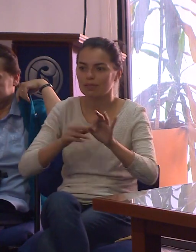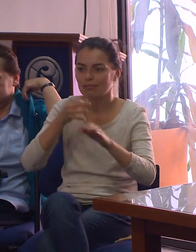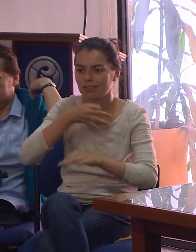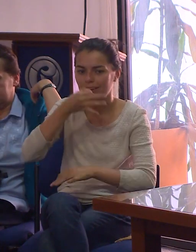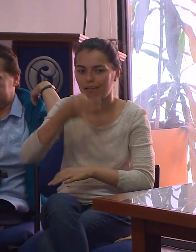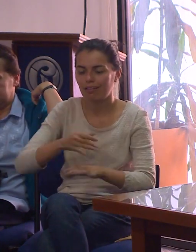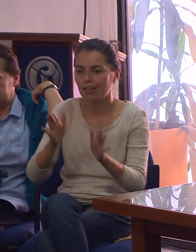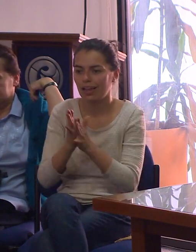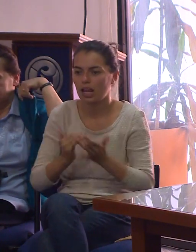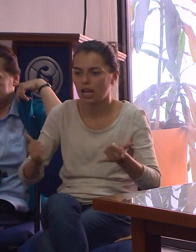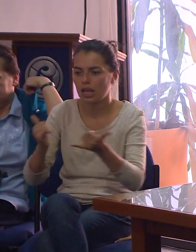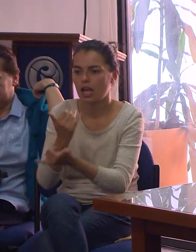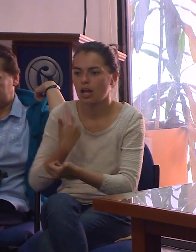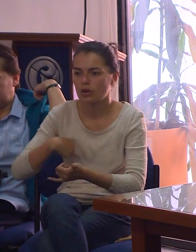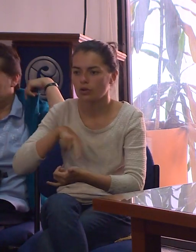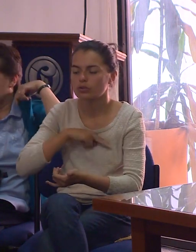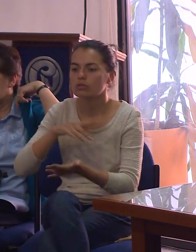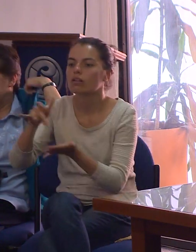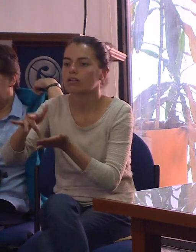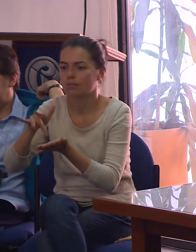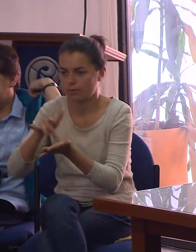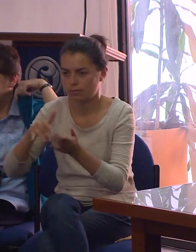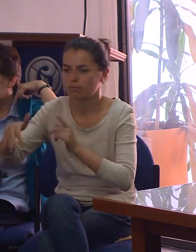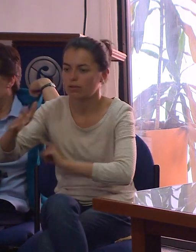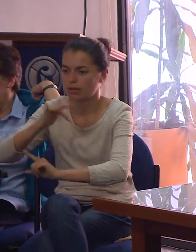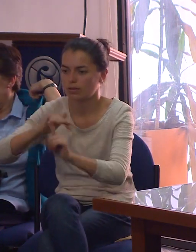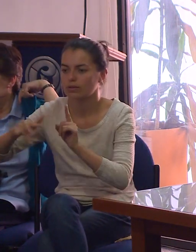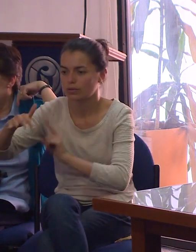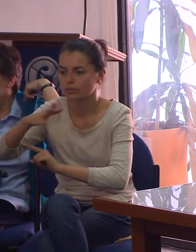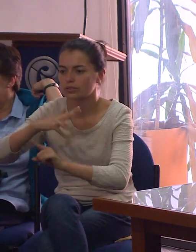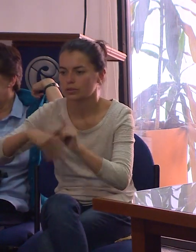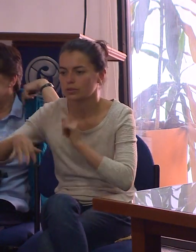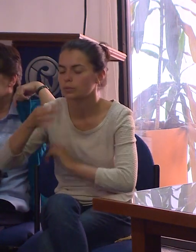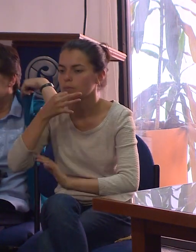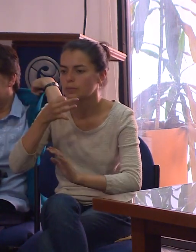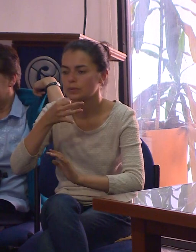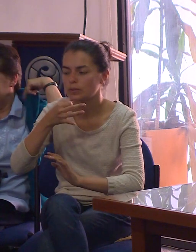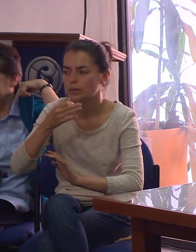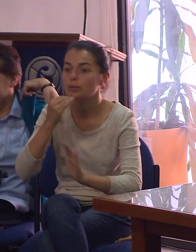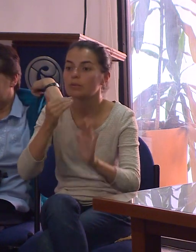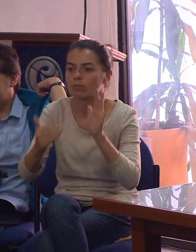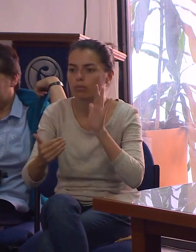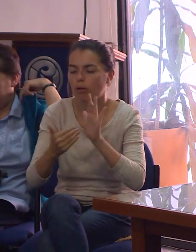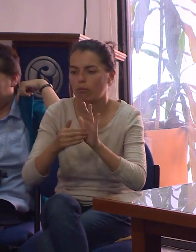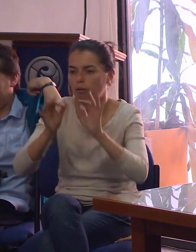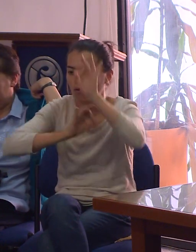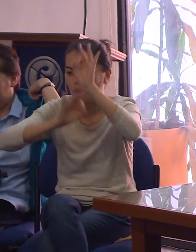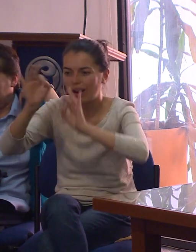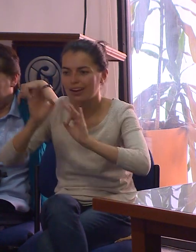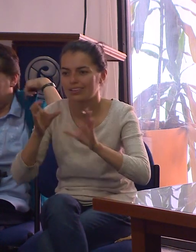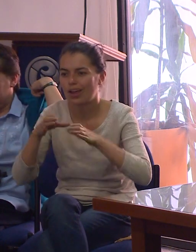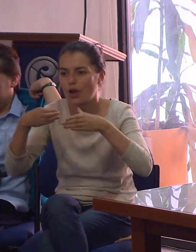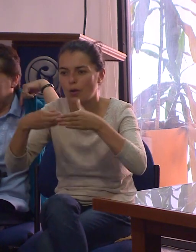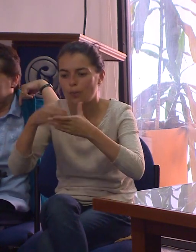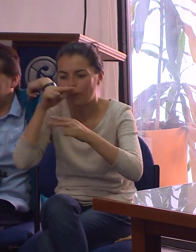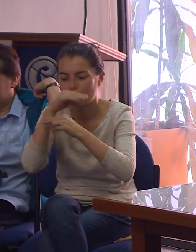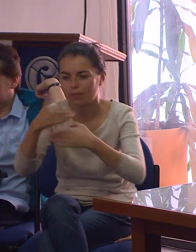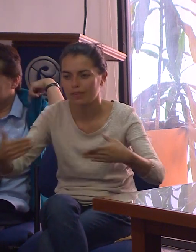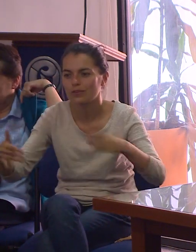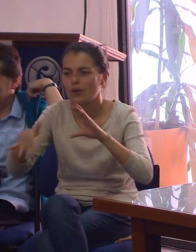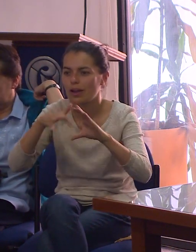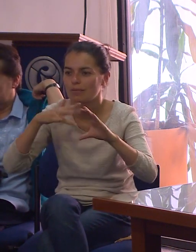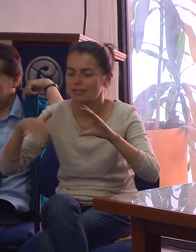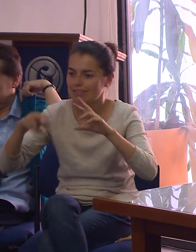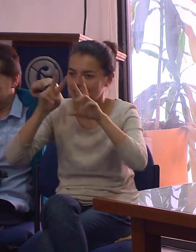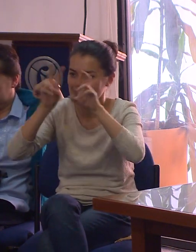nosotros realmente vamos a vivir. El hecho de, por ejemplo, organizar un club ambiental en el que podamos trabajar ese tipo de